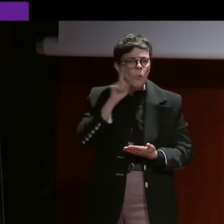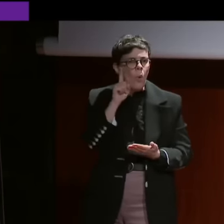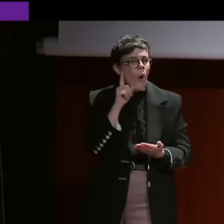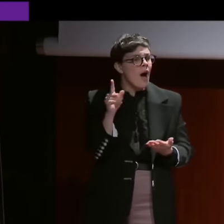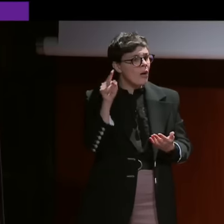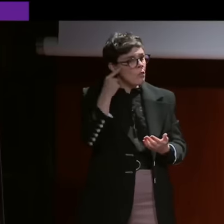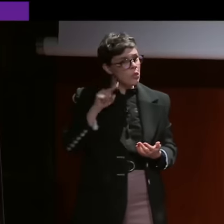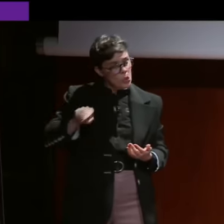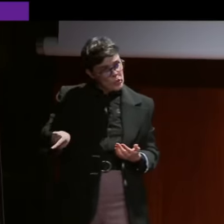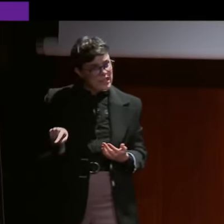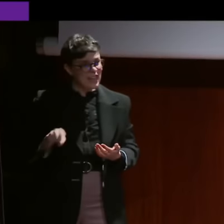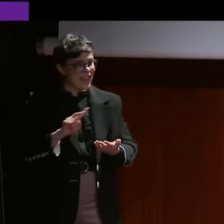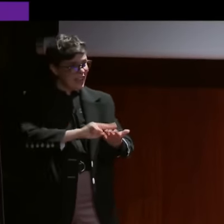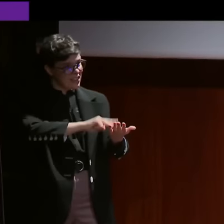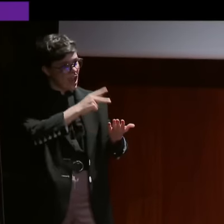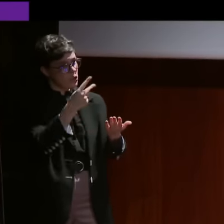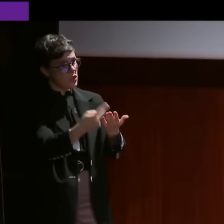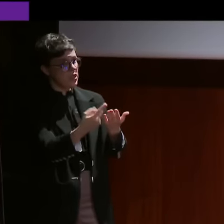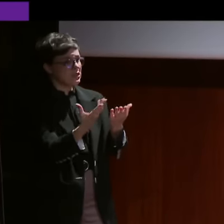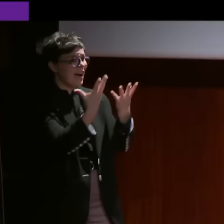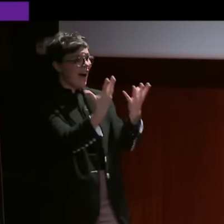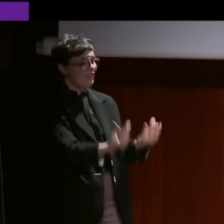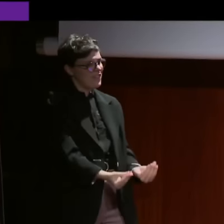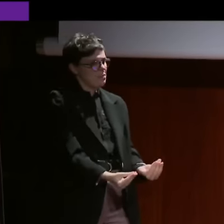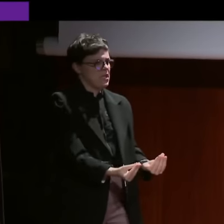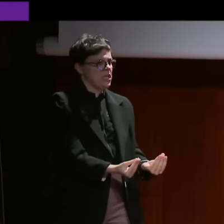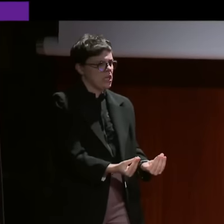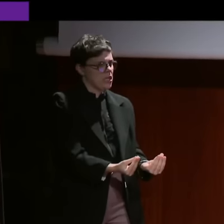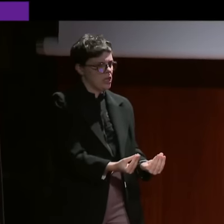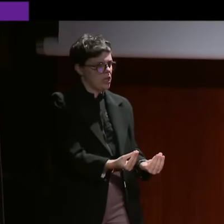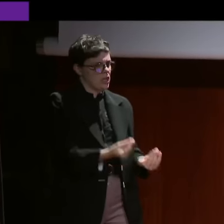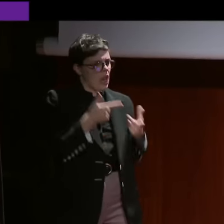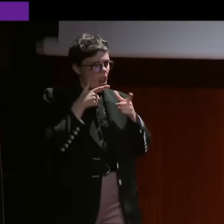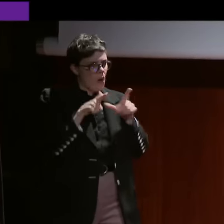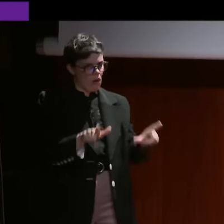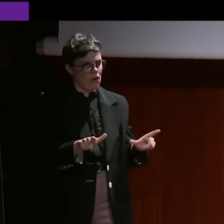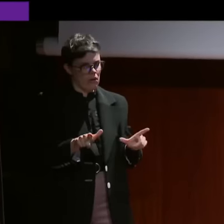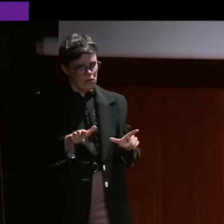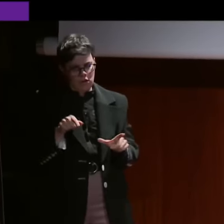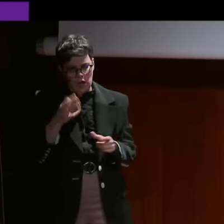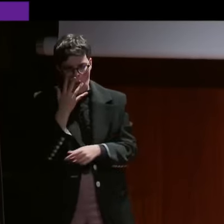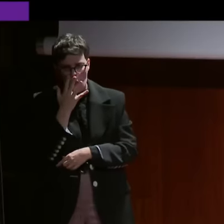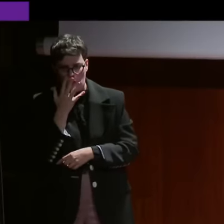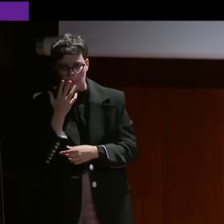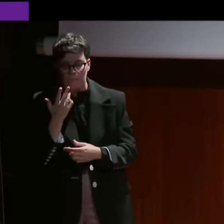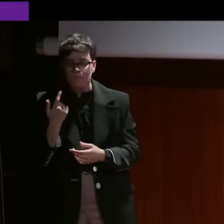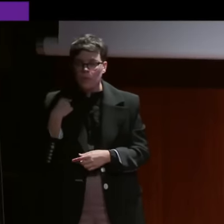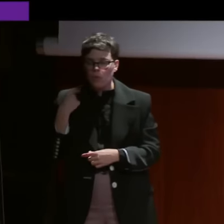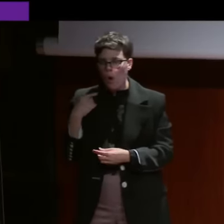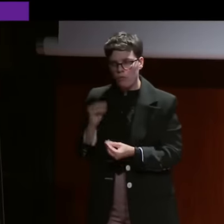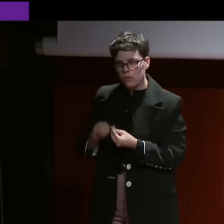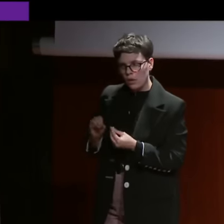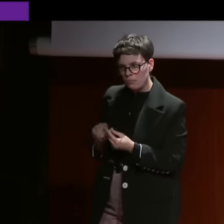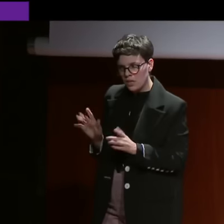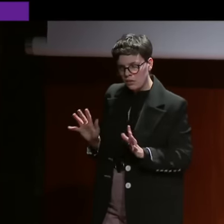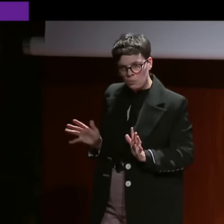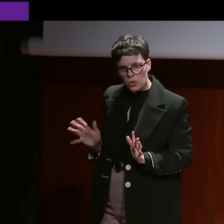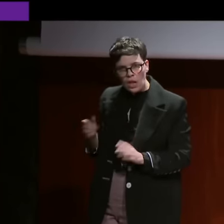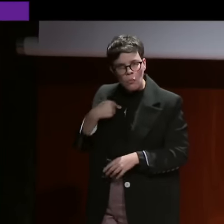l'écrit en créole et qu'il ne faut pas que ce soit traduit, parce que pour lui, traduire, c'est affaiblir la langue